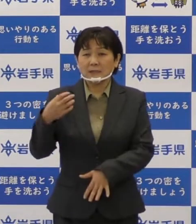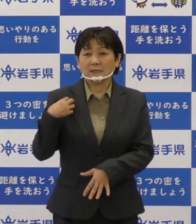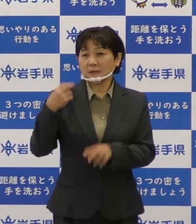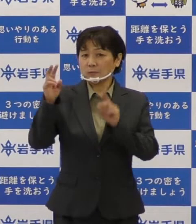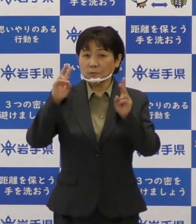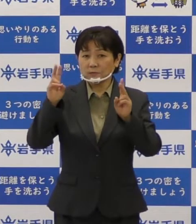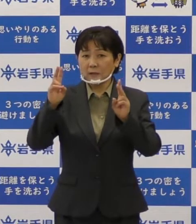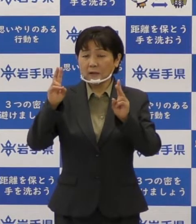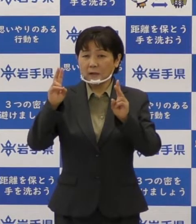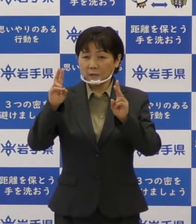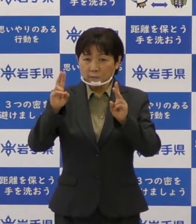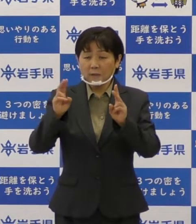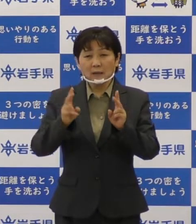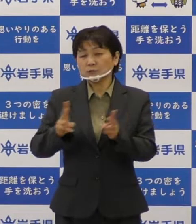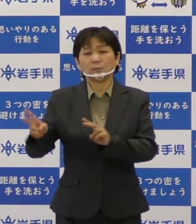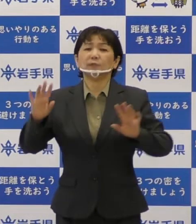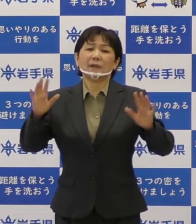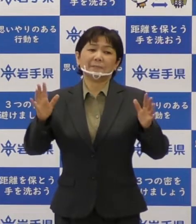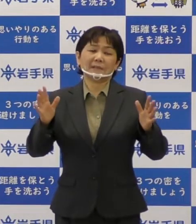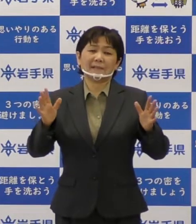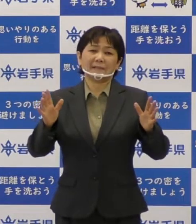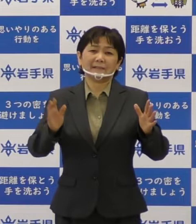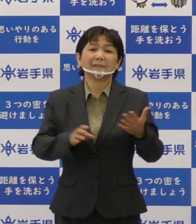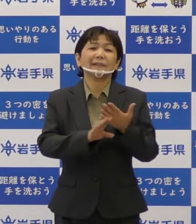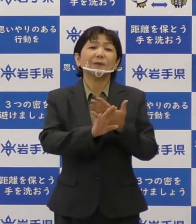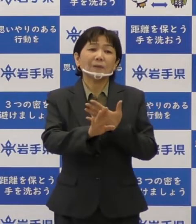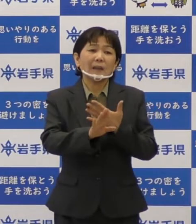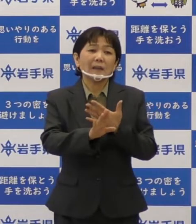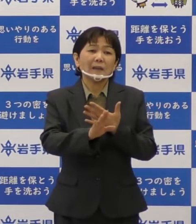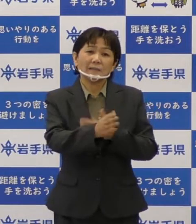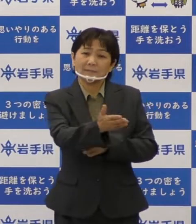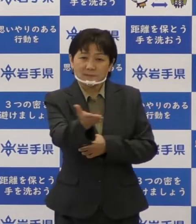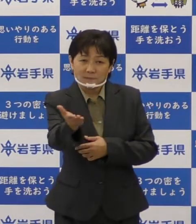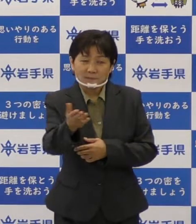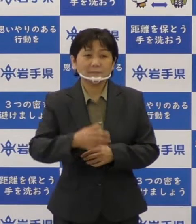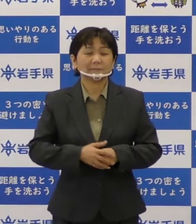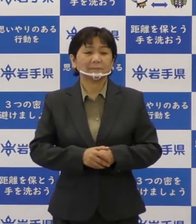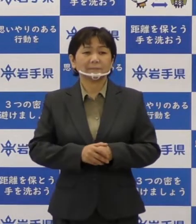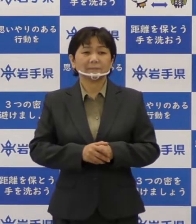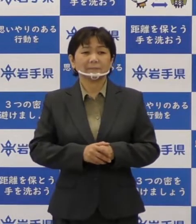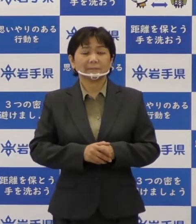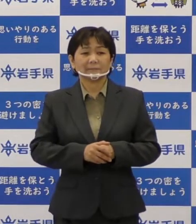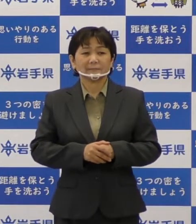各社から質問があれば、挙手でお願いします。